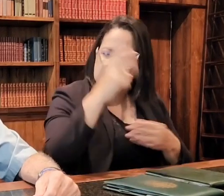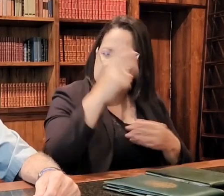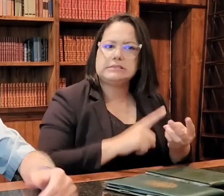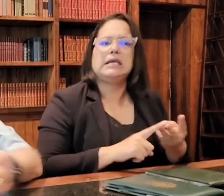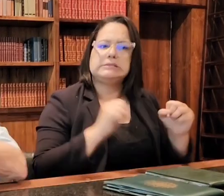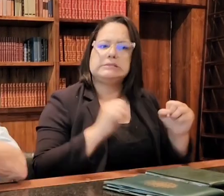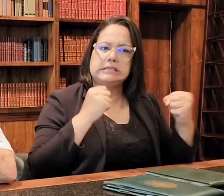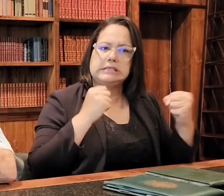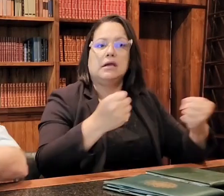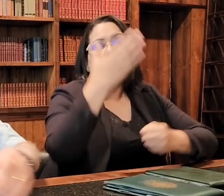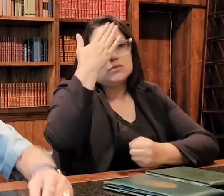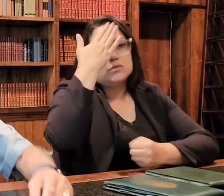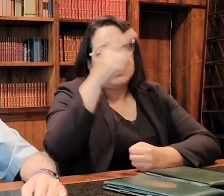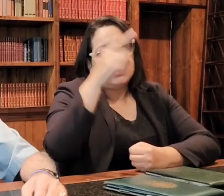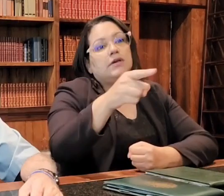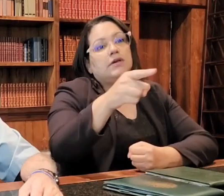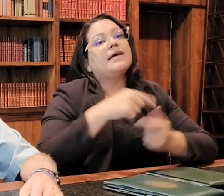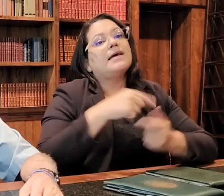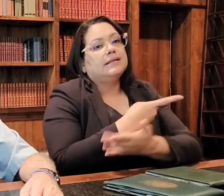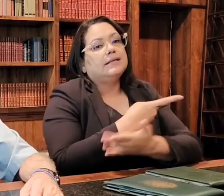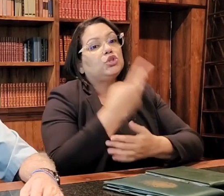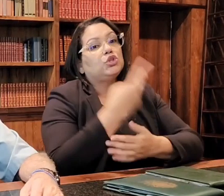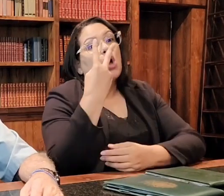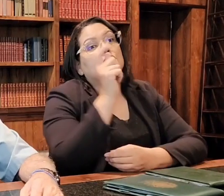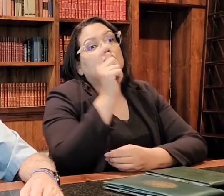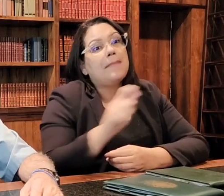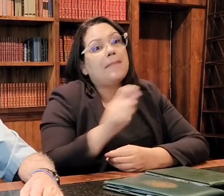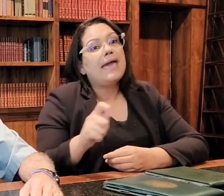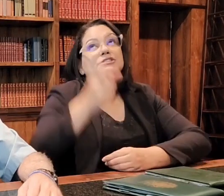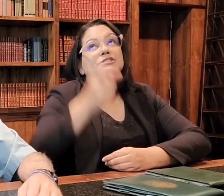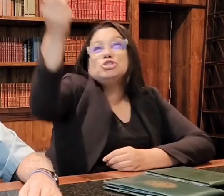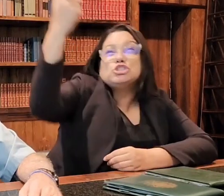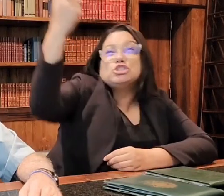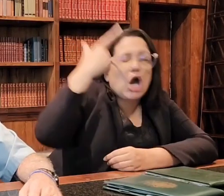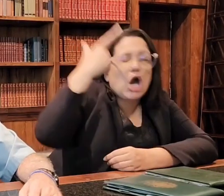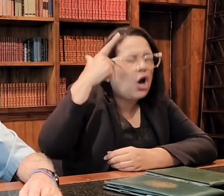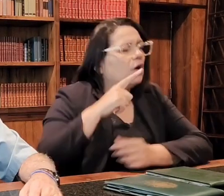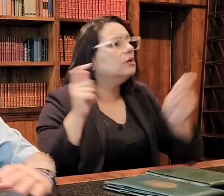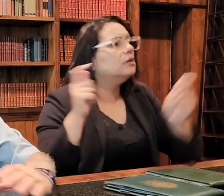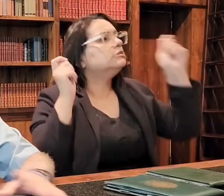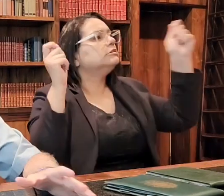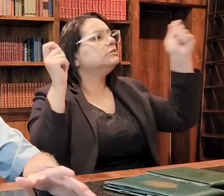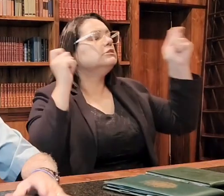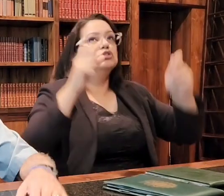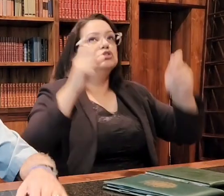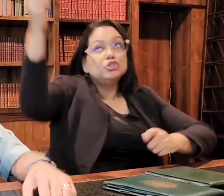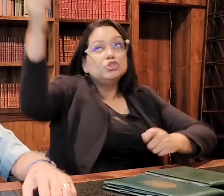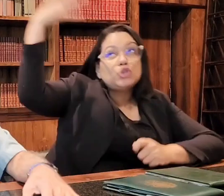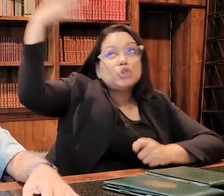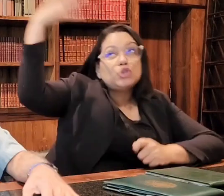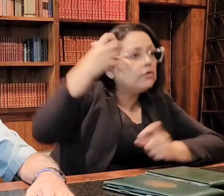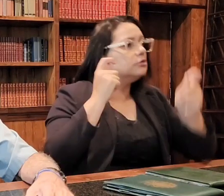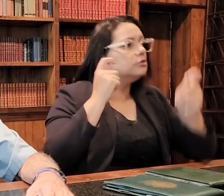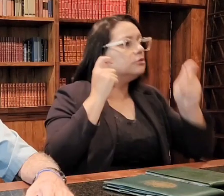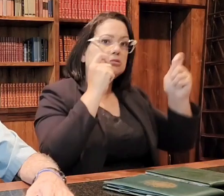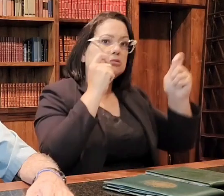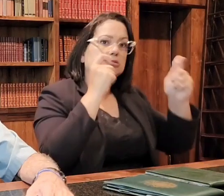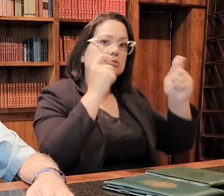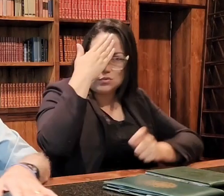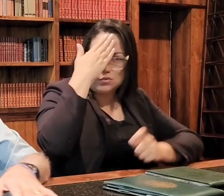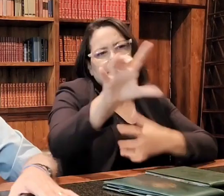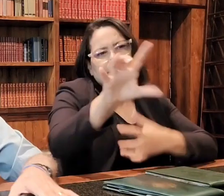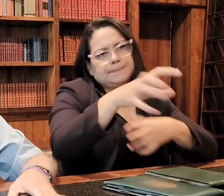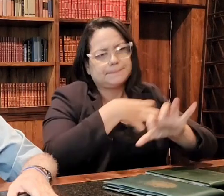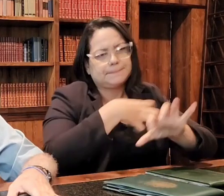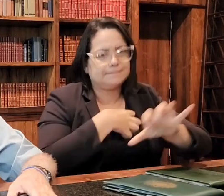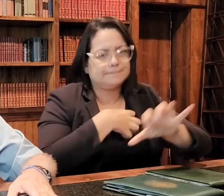longo desses 2 meses de protesto, sol, chuva. Sabemos perfeitamente disso aí. Isso